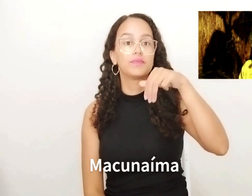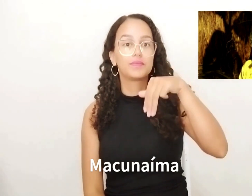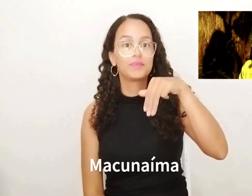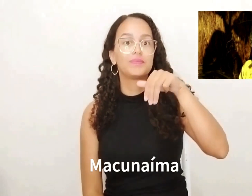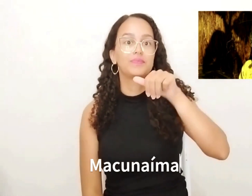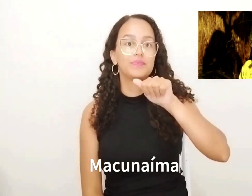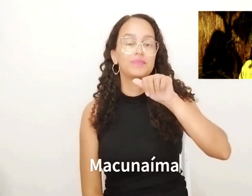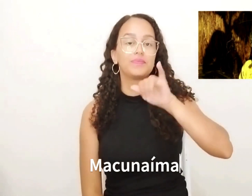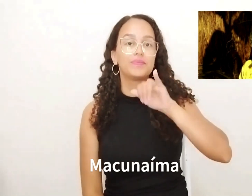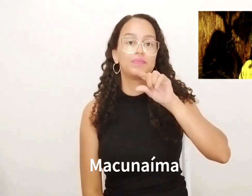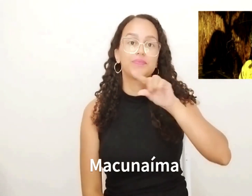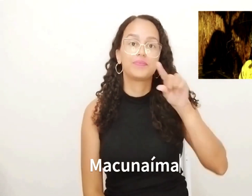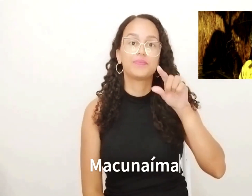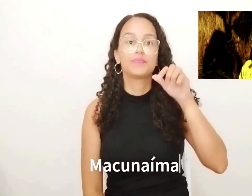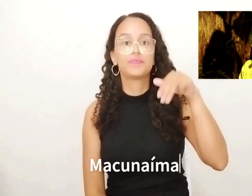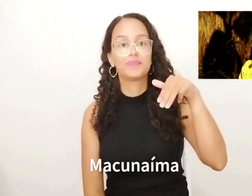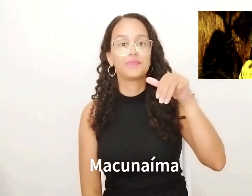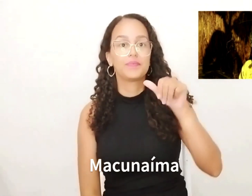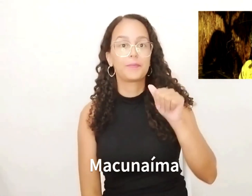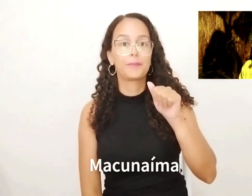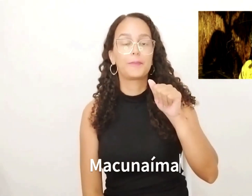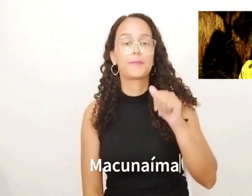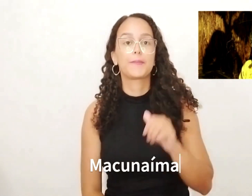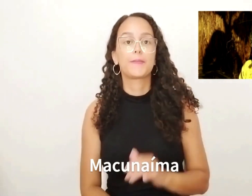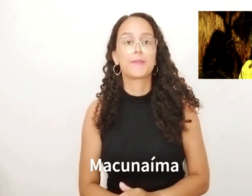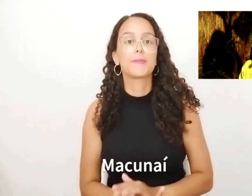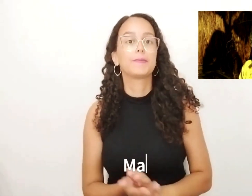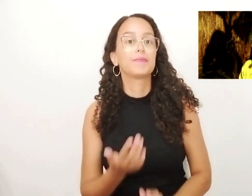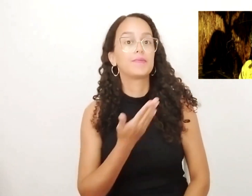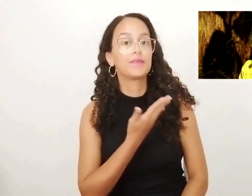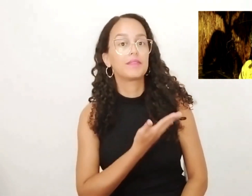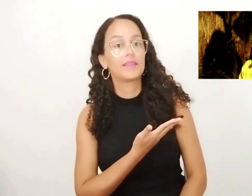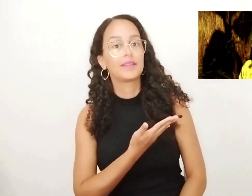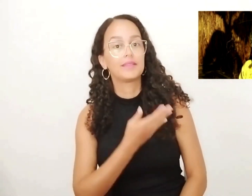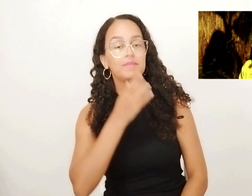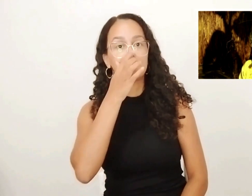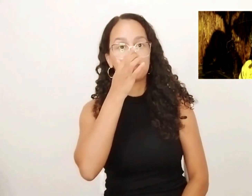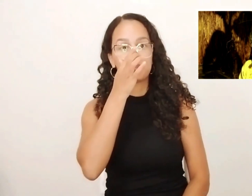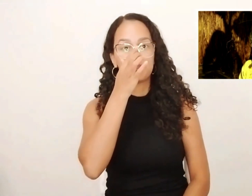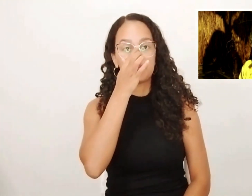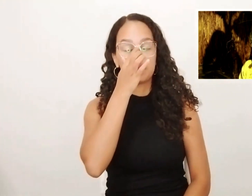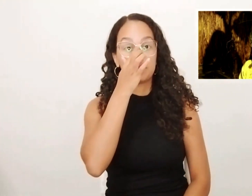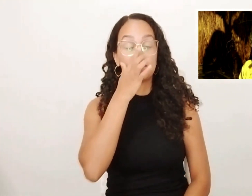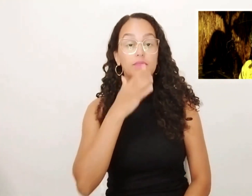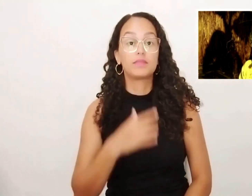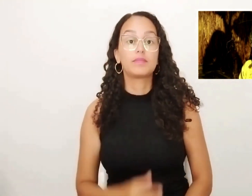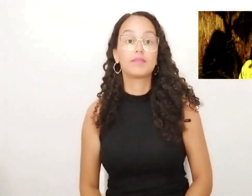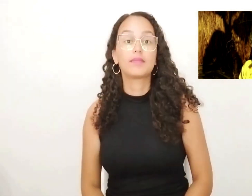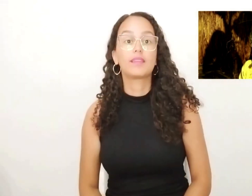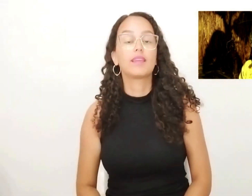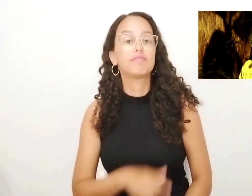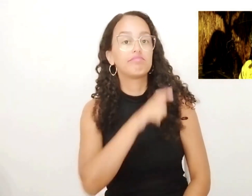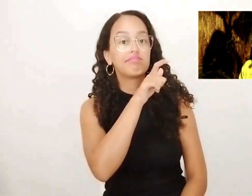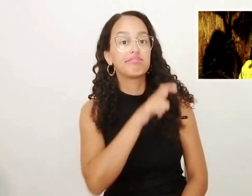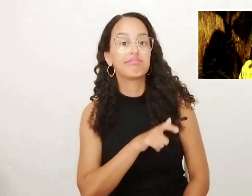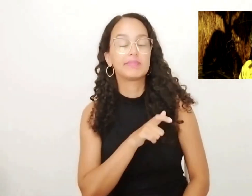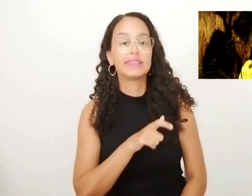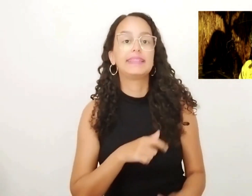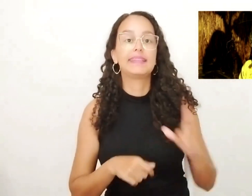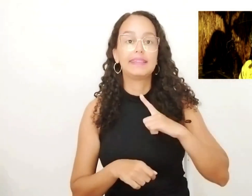interpretado por Grande Otelo no filme de Joaquim Pedro de